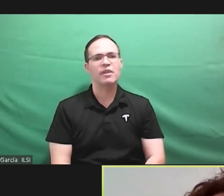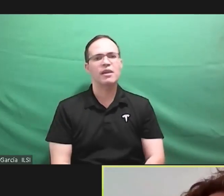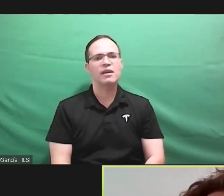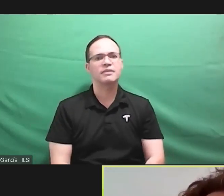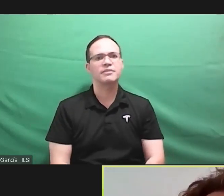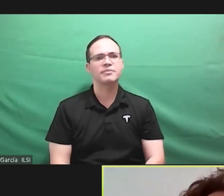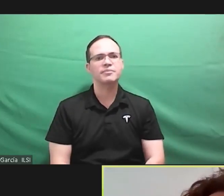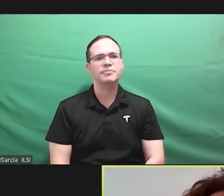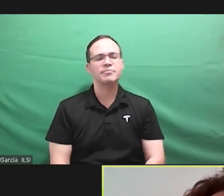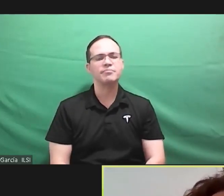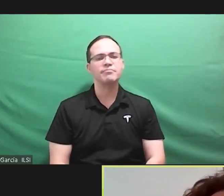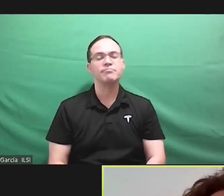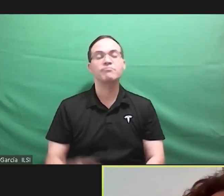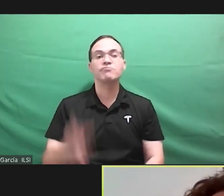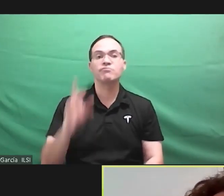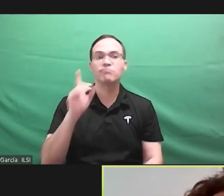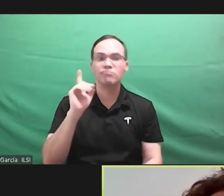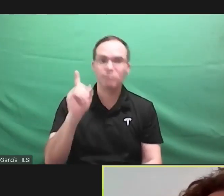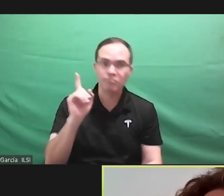Entonces,